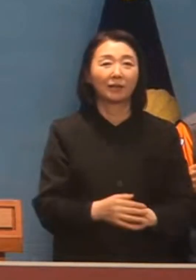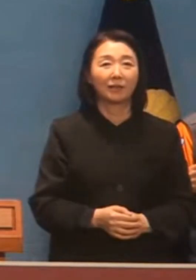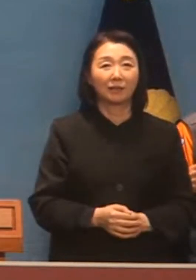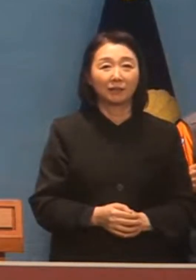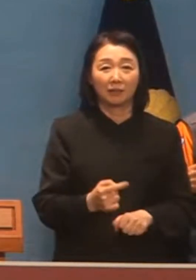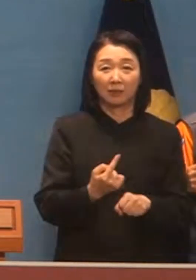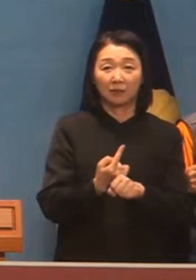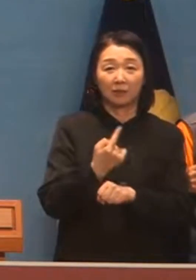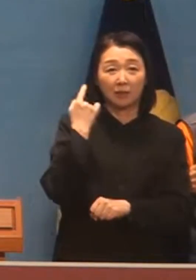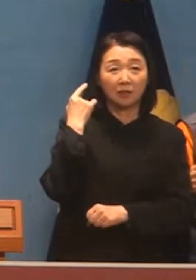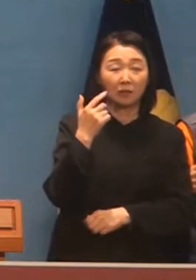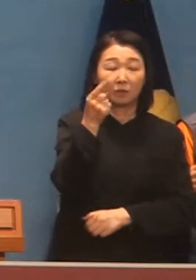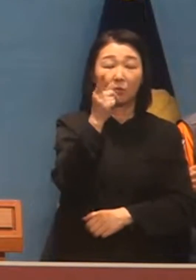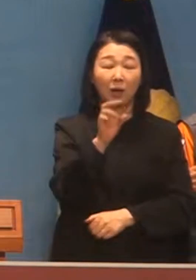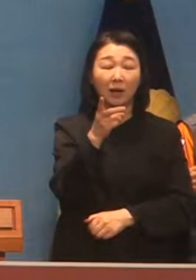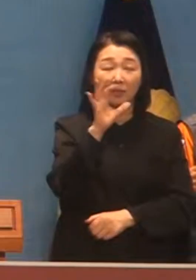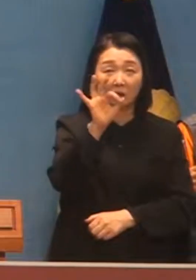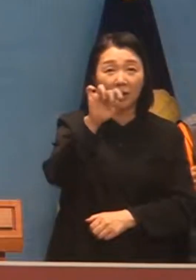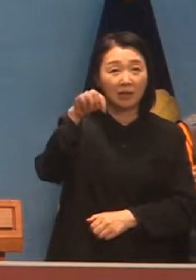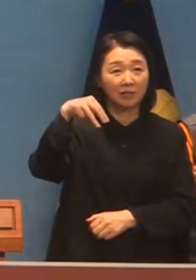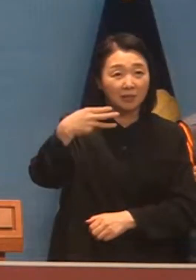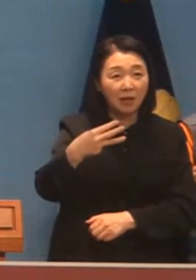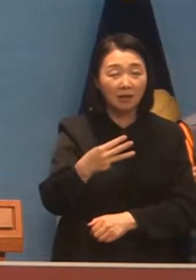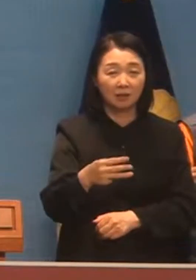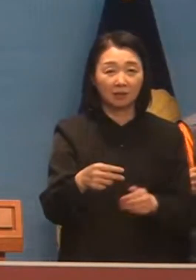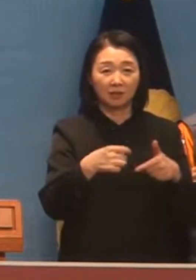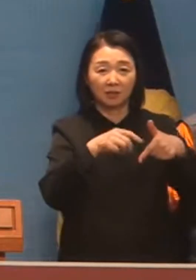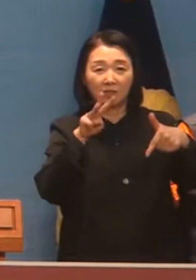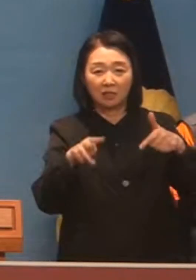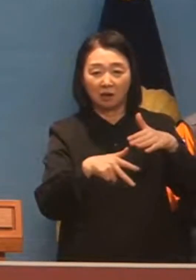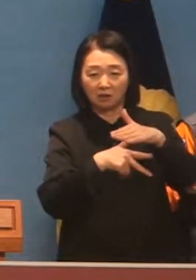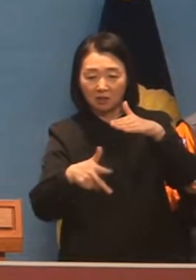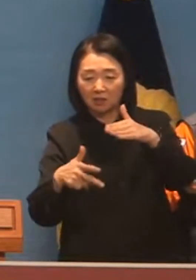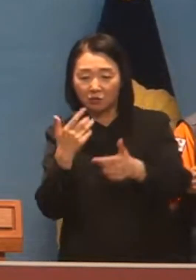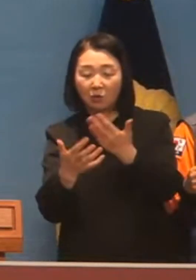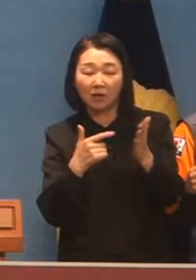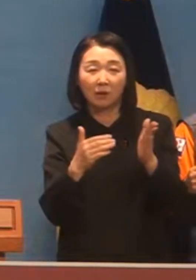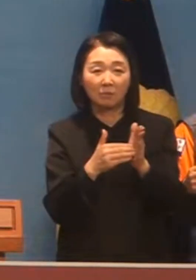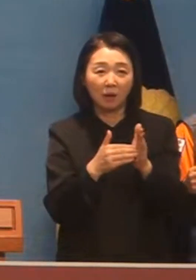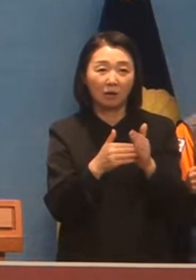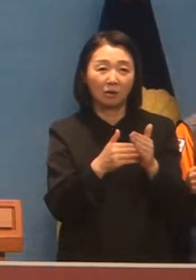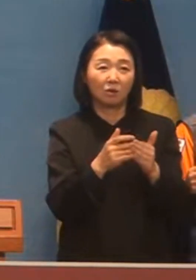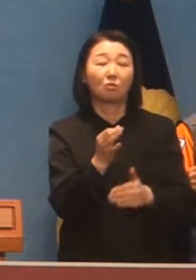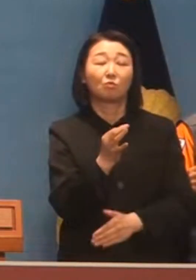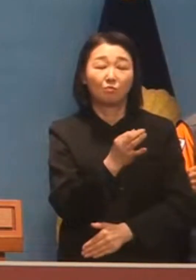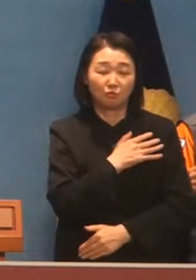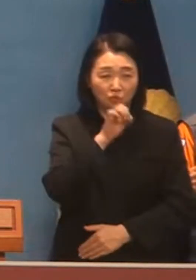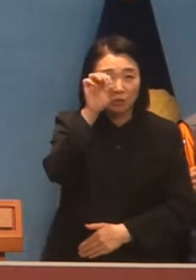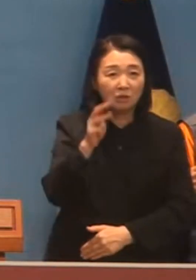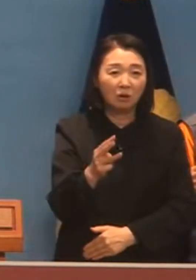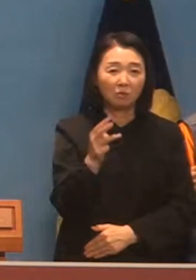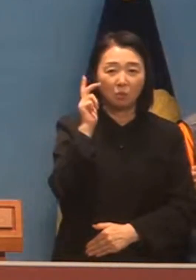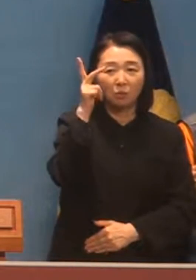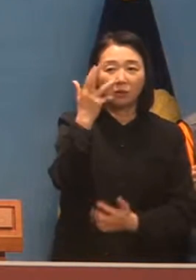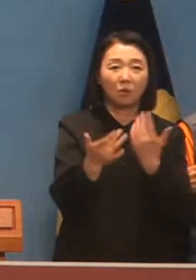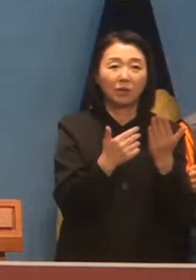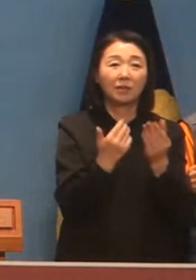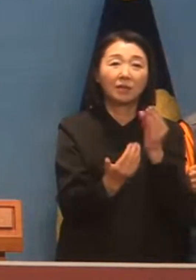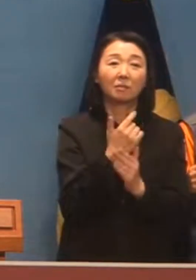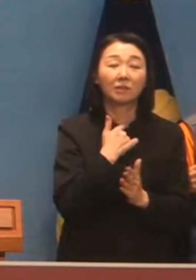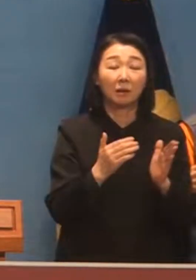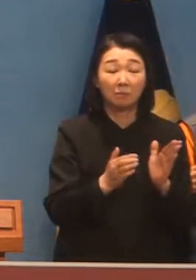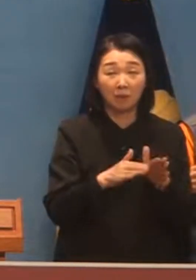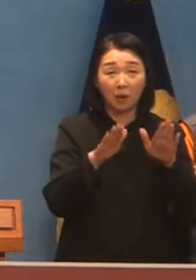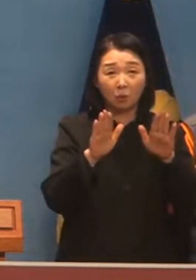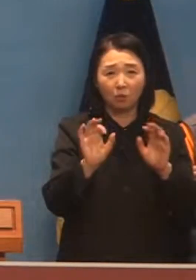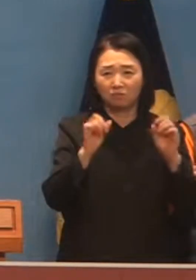작년 화성 아리셀 화재 참사, 인천 지하주차장 화재, 부천 호텔 화재 참사 등 대형 화재 참사와 올해